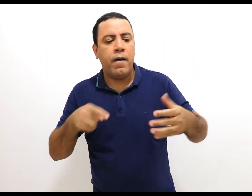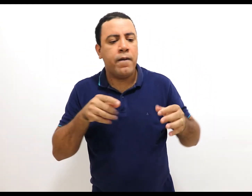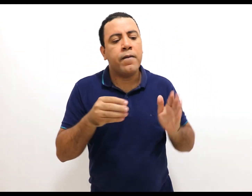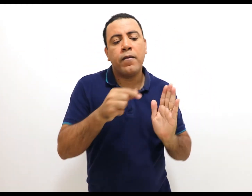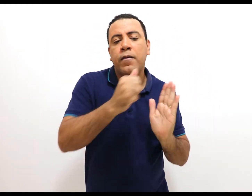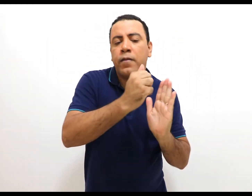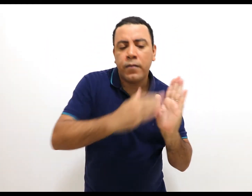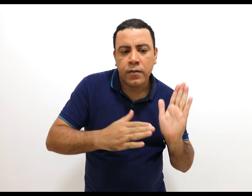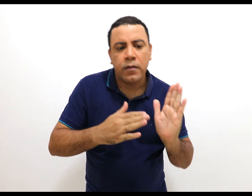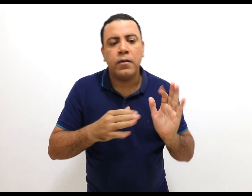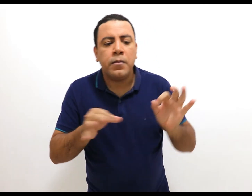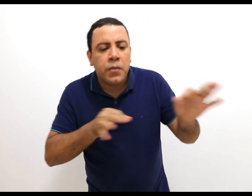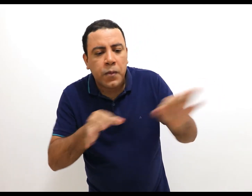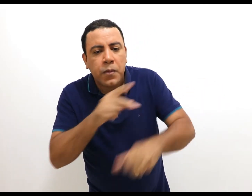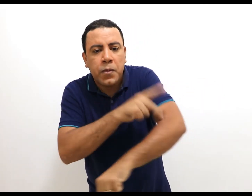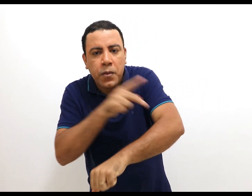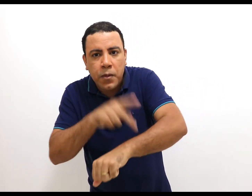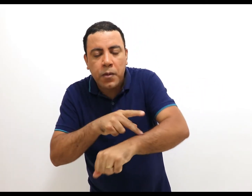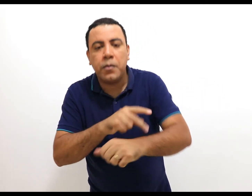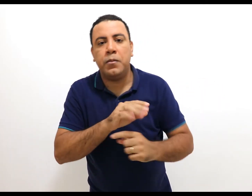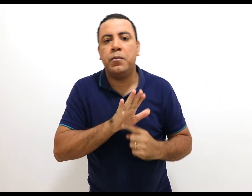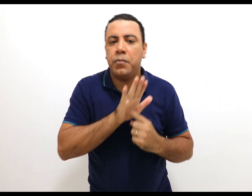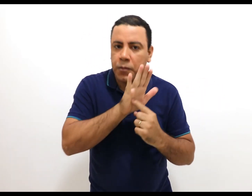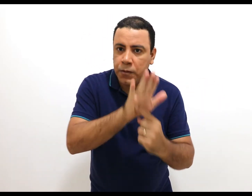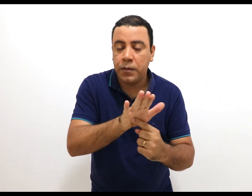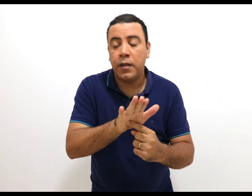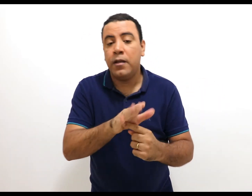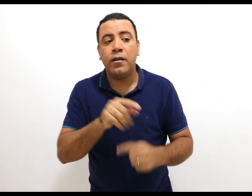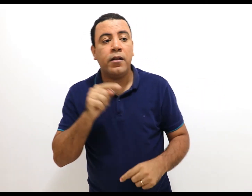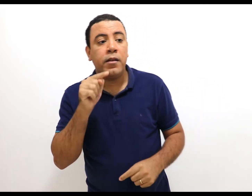vista pedagógico e do estudante.